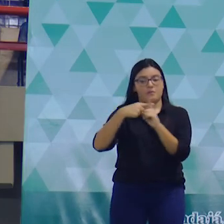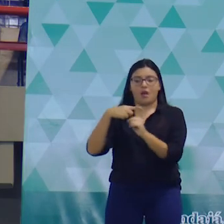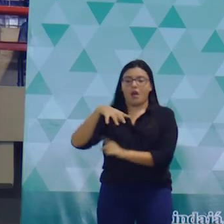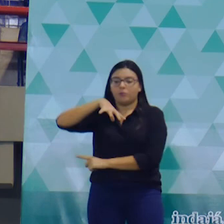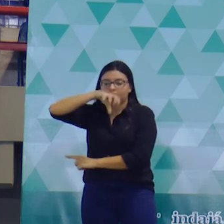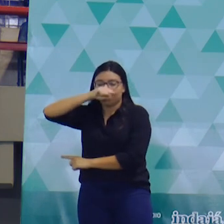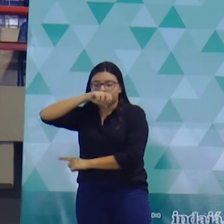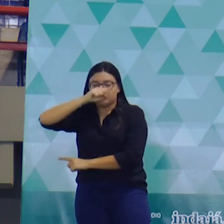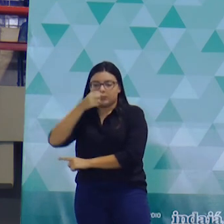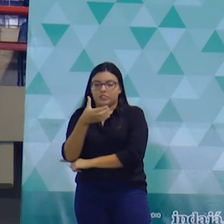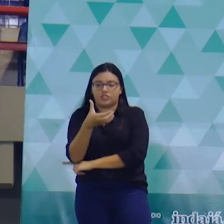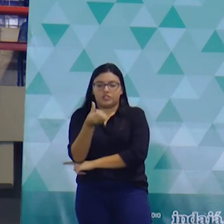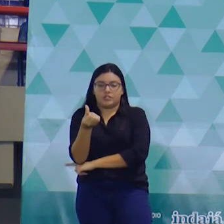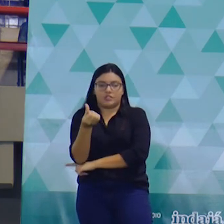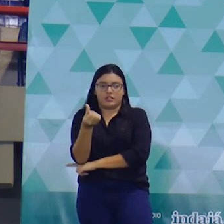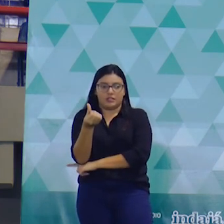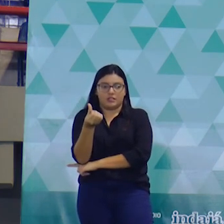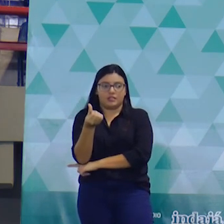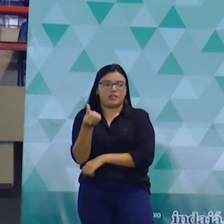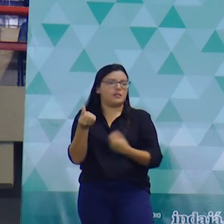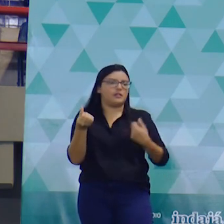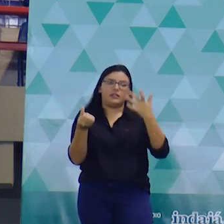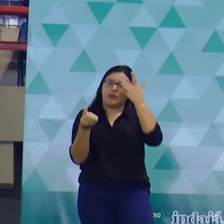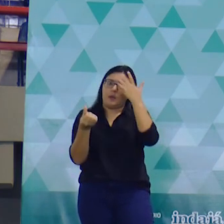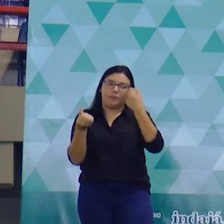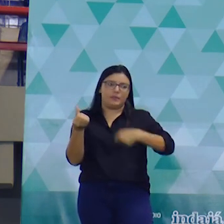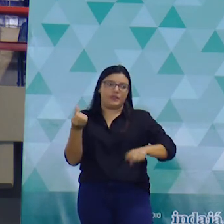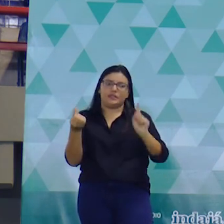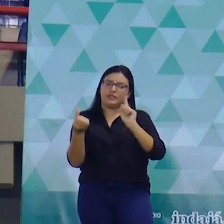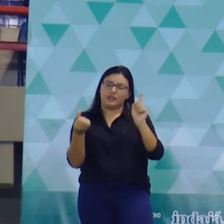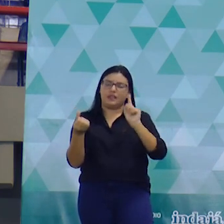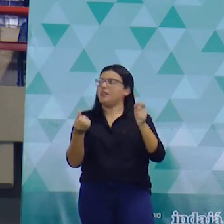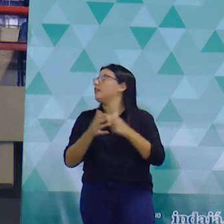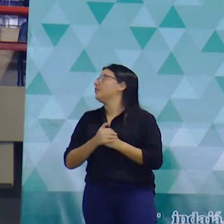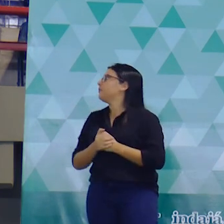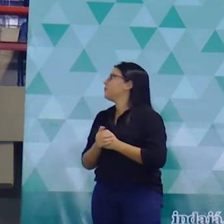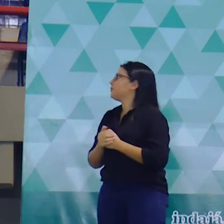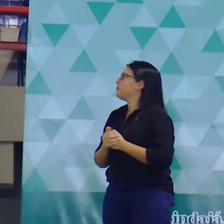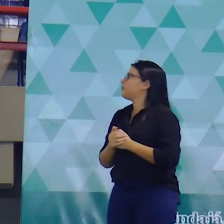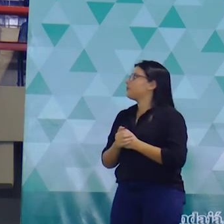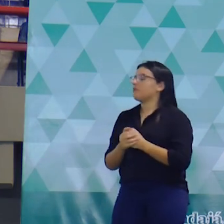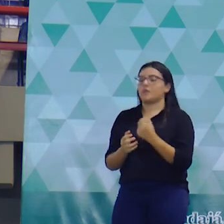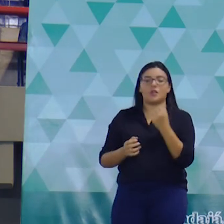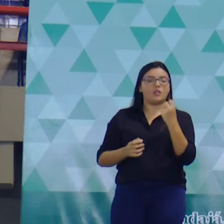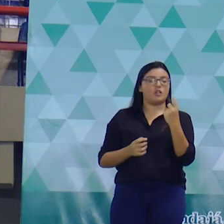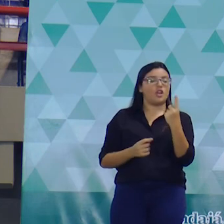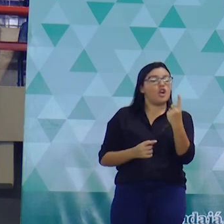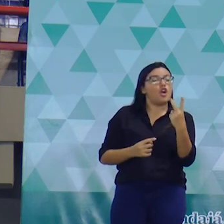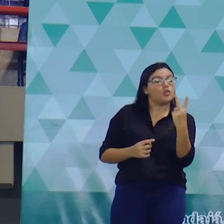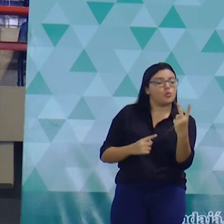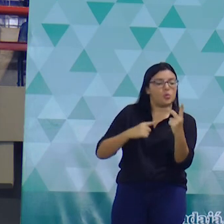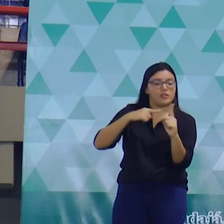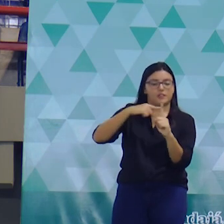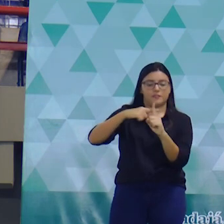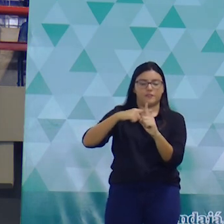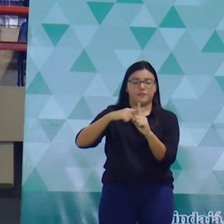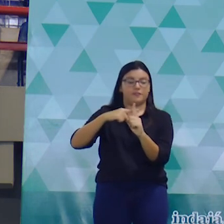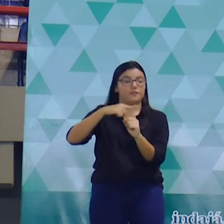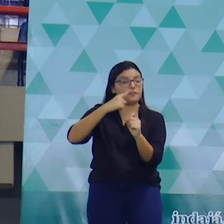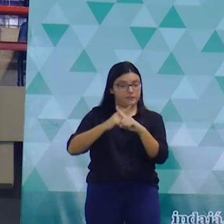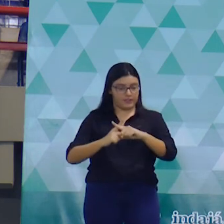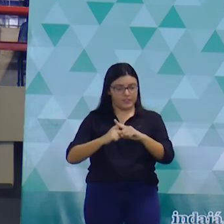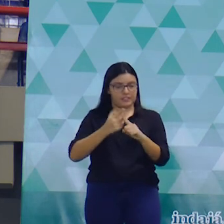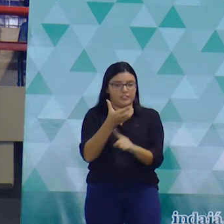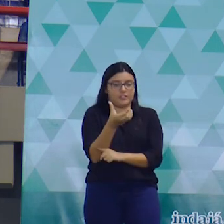oxigênio, 16. Não precisa decorar. Como são 2 oxigênios, fica 2 vezes 16. Como só